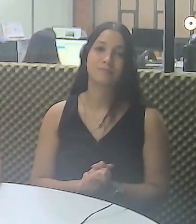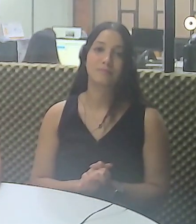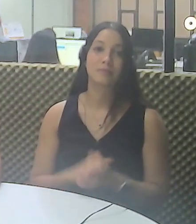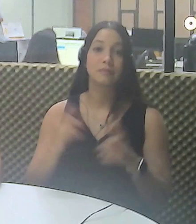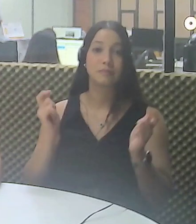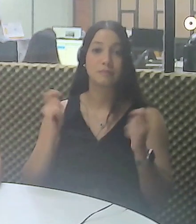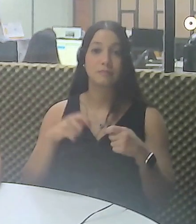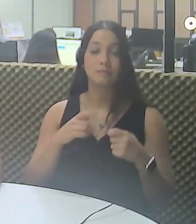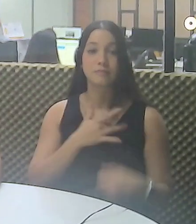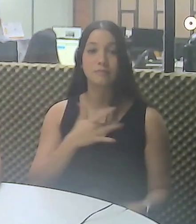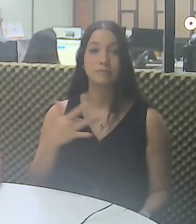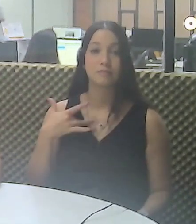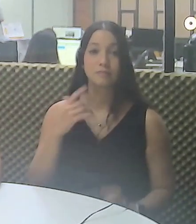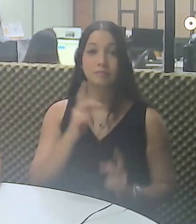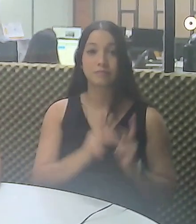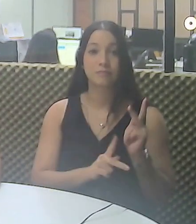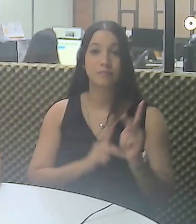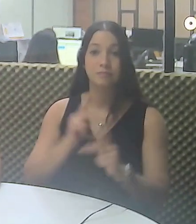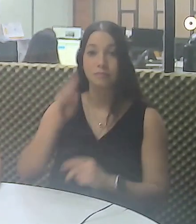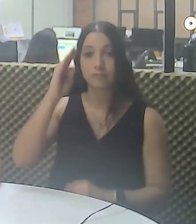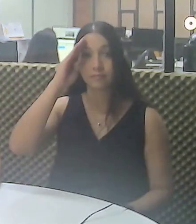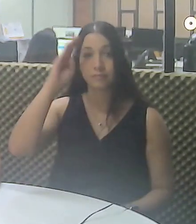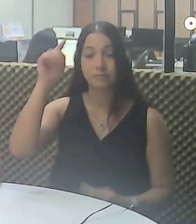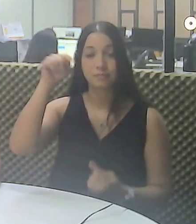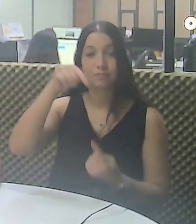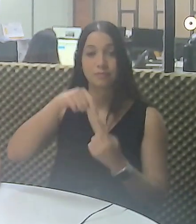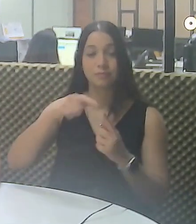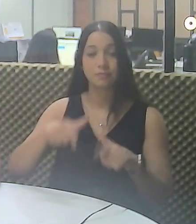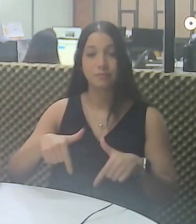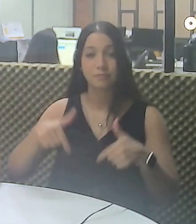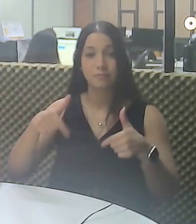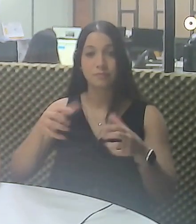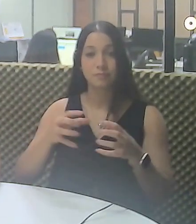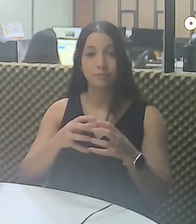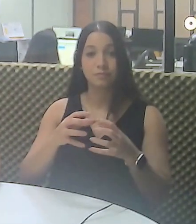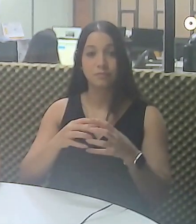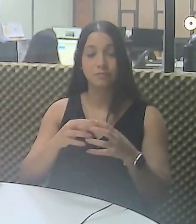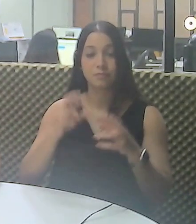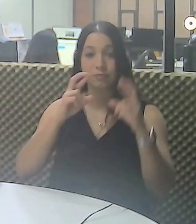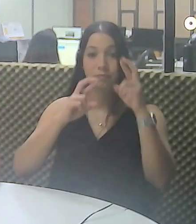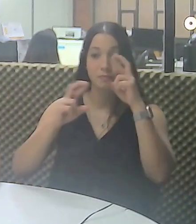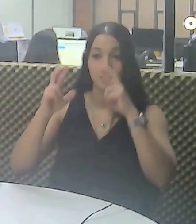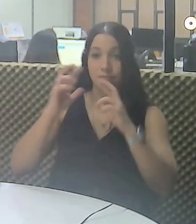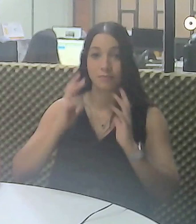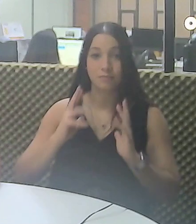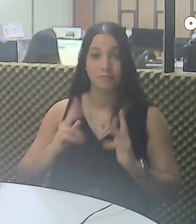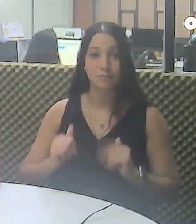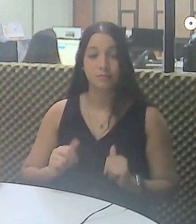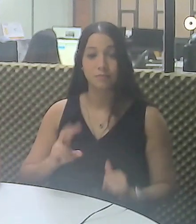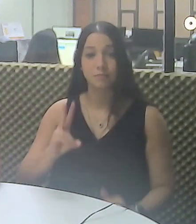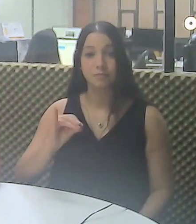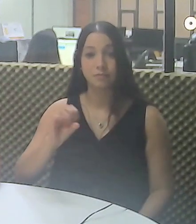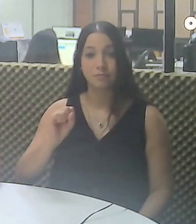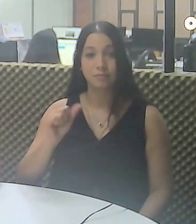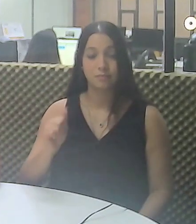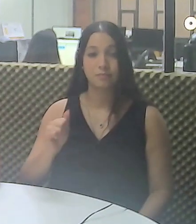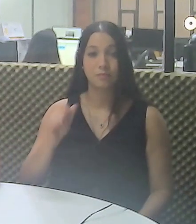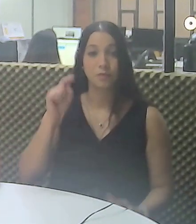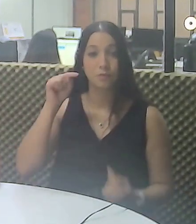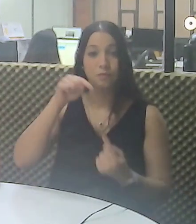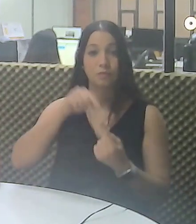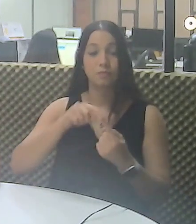Garantir a saúde da população é um dos principais objetivos das ações da equipe da Vigilância Sanitária, a VISA. Com o intuito